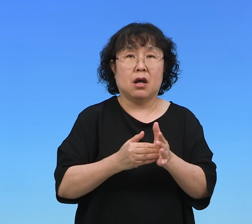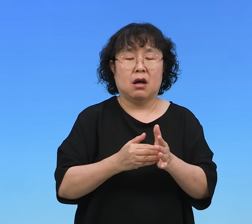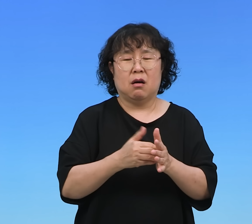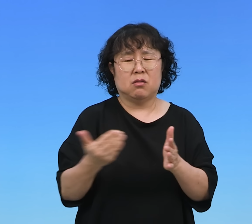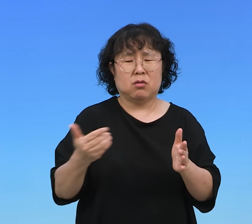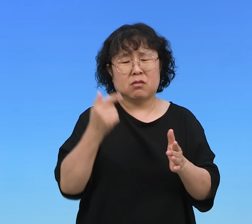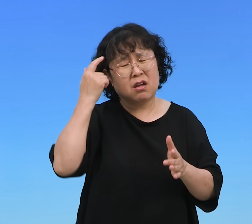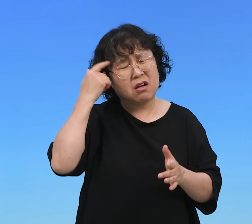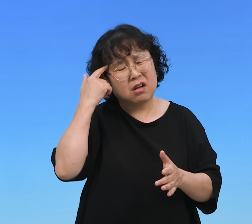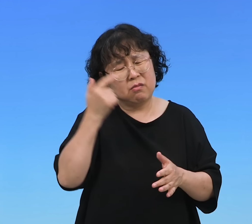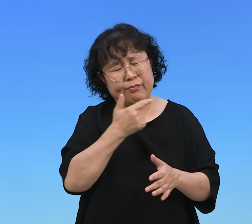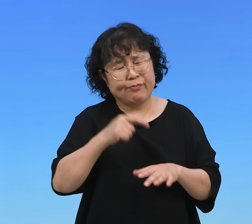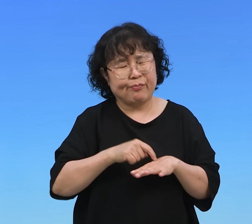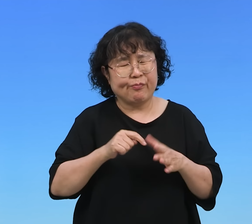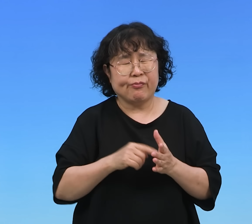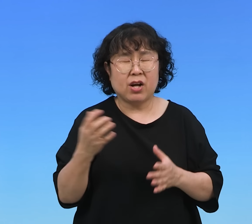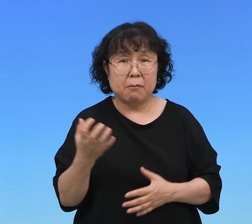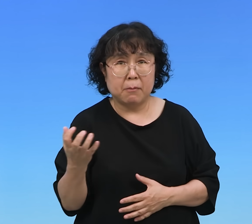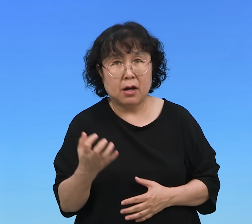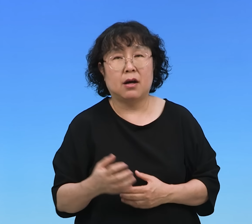너무 마음이 아픈 거예요.